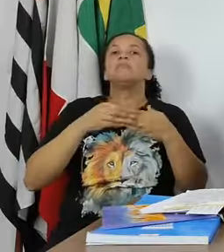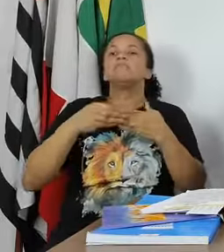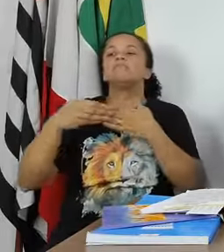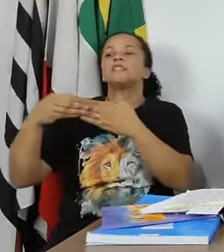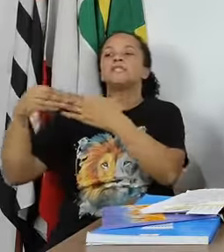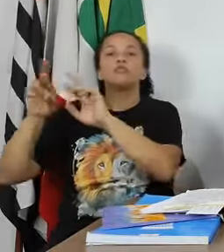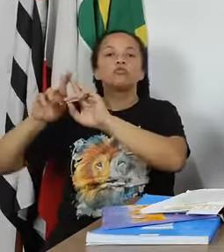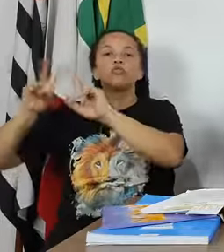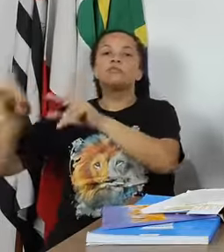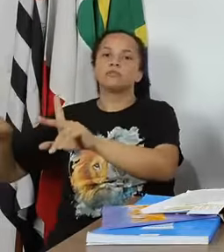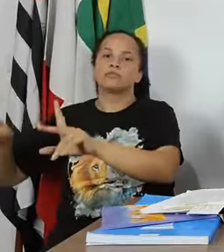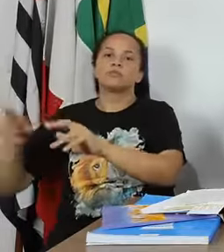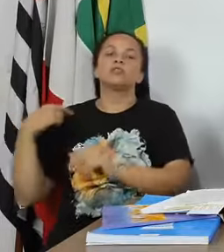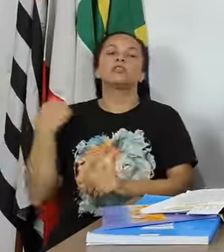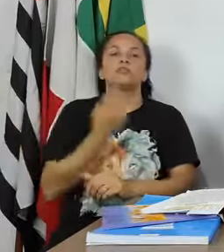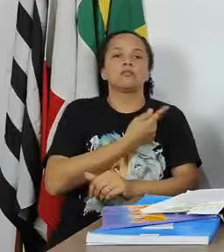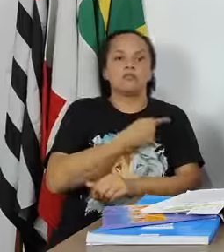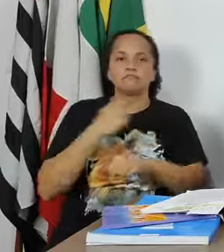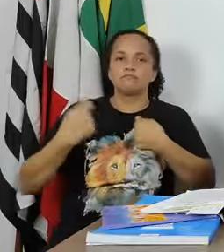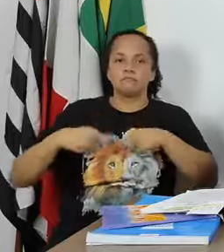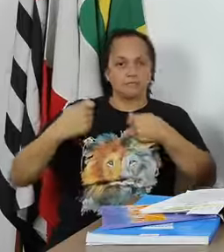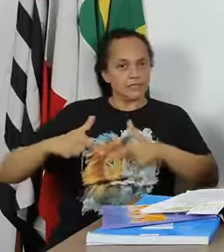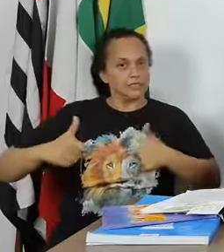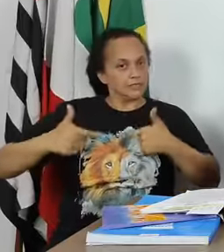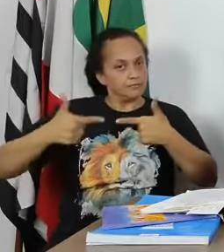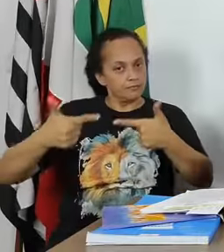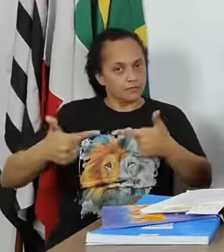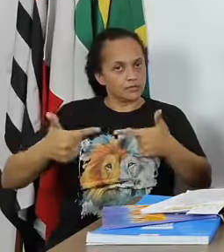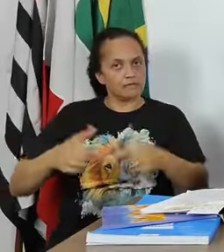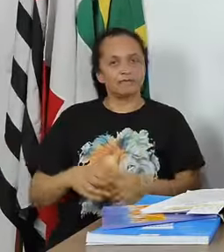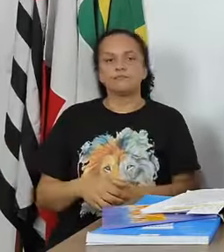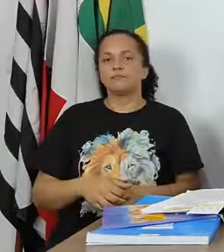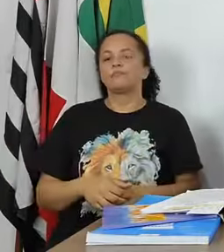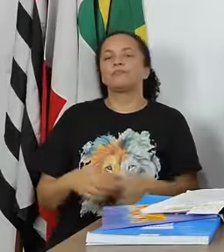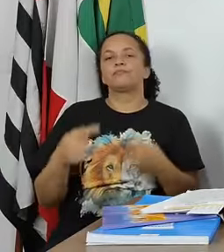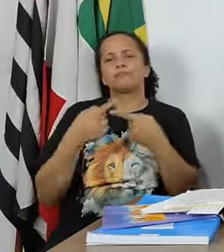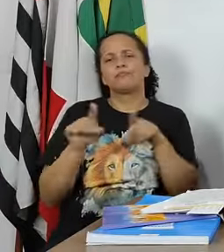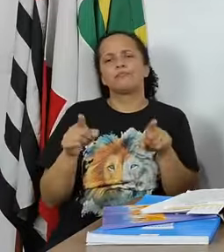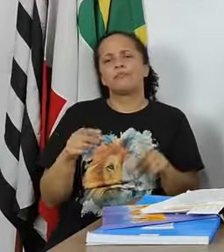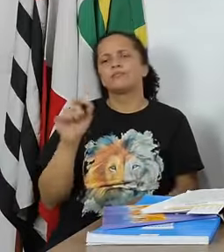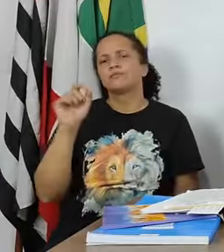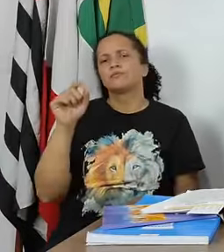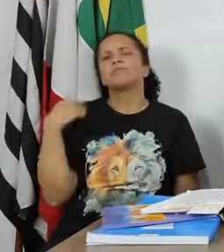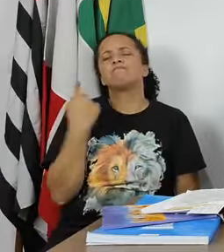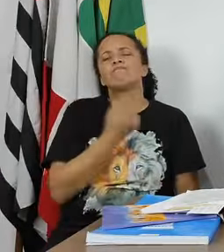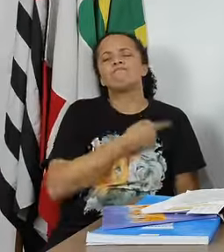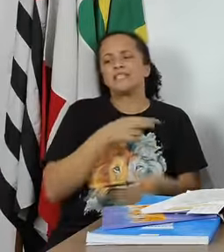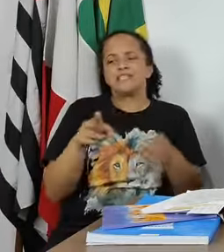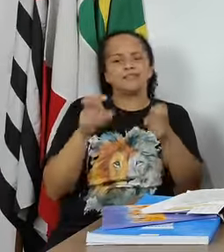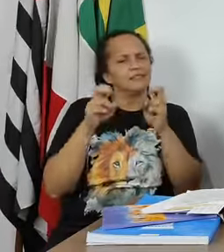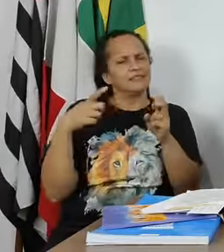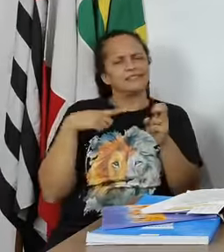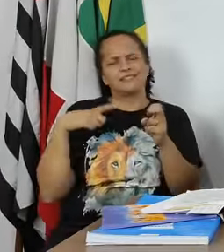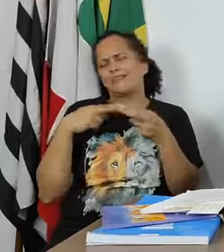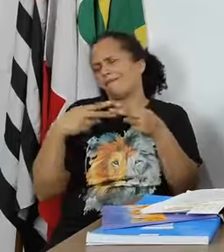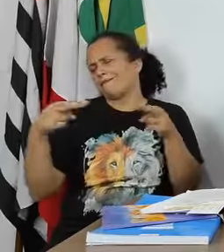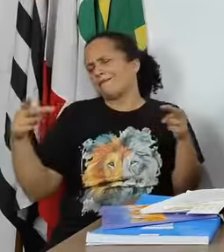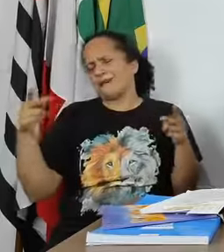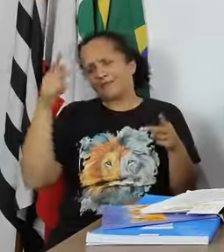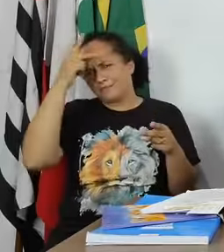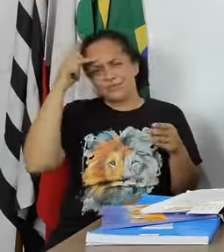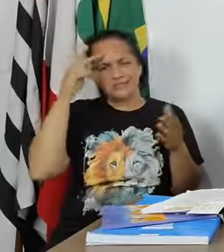e perseverar. Mas infelizmente o que nós vemos são muitos cristãos que não conseguem